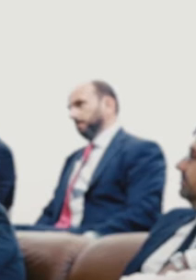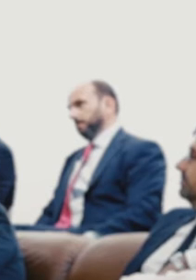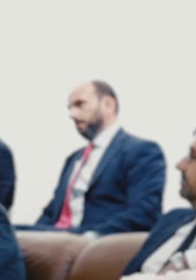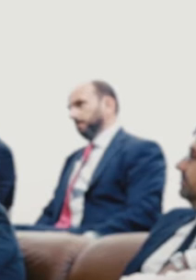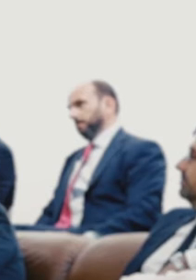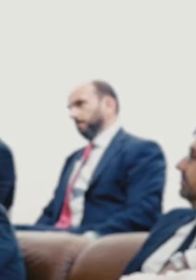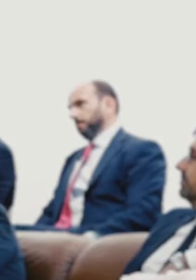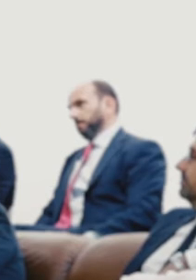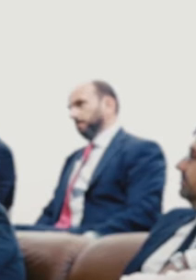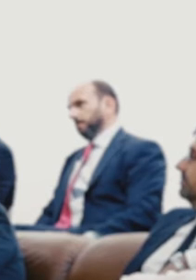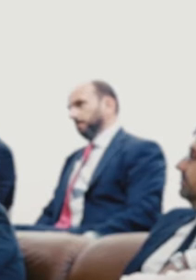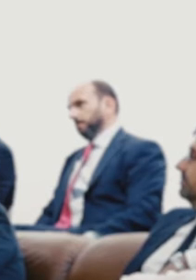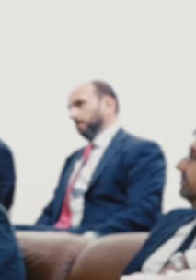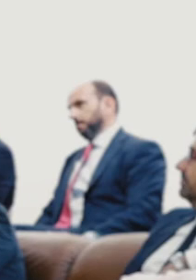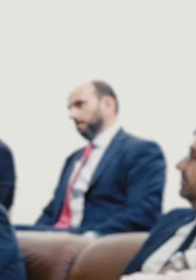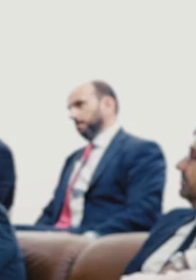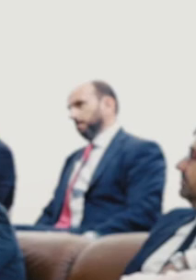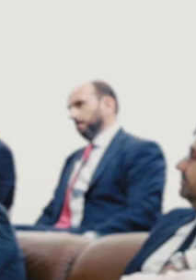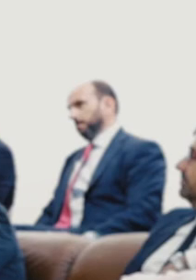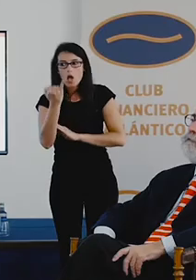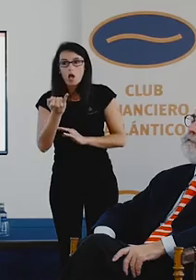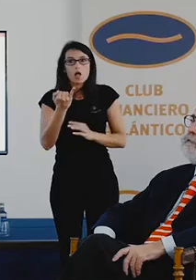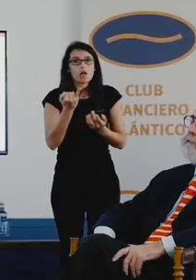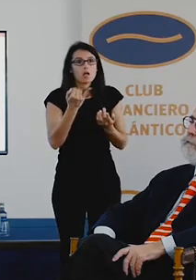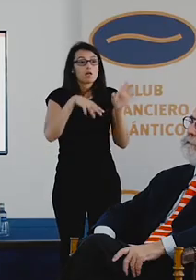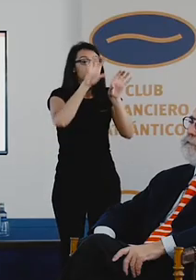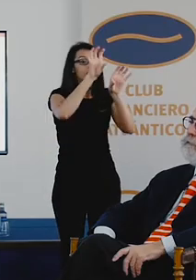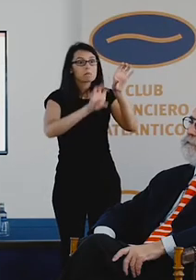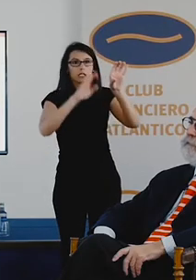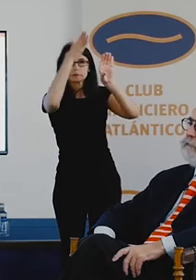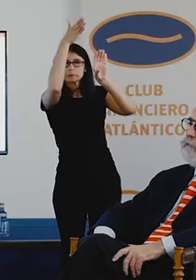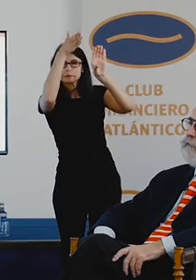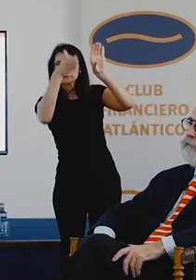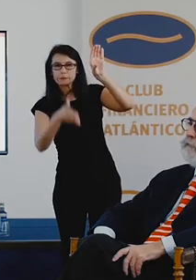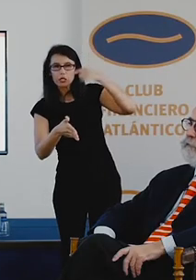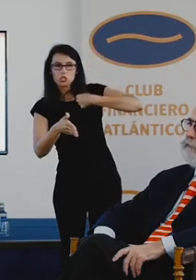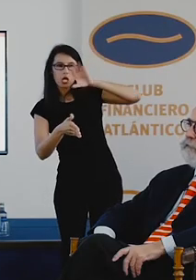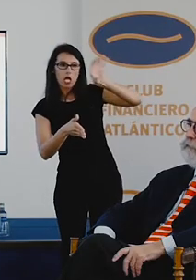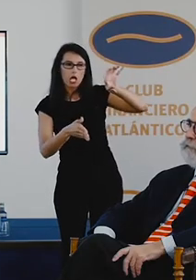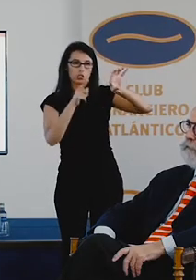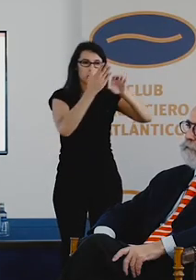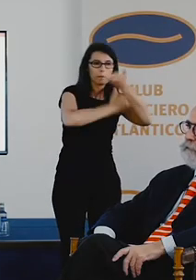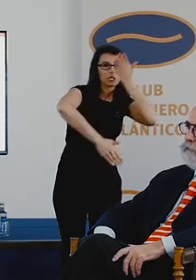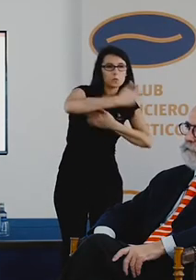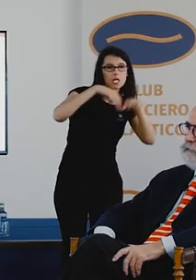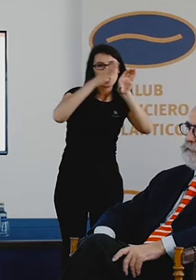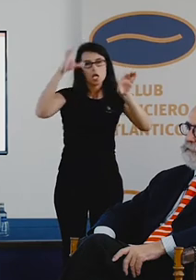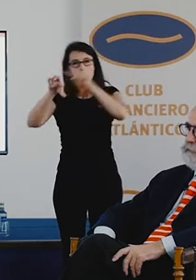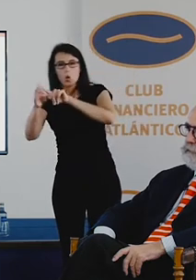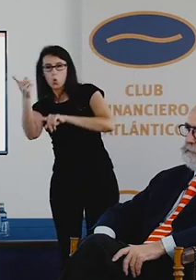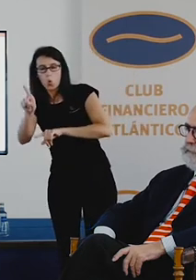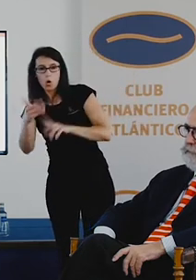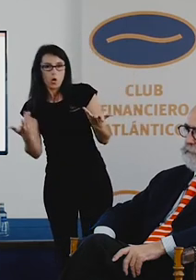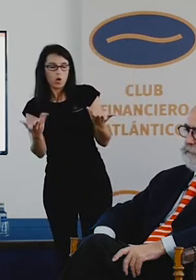todos nos pasa algo. Alguien en los países dicta legalmente una raya por la cual está aquí, entonces yo soy minusválido y vosotros no. No es cierto.